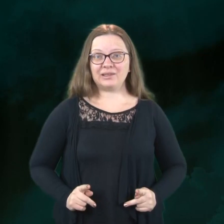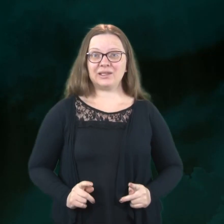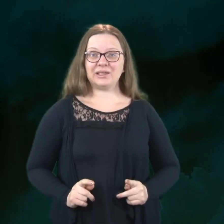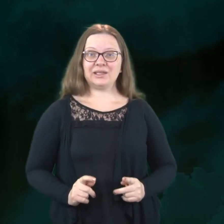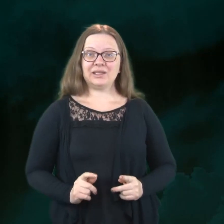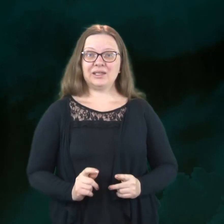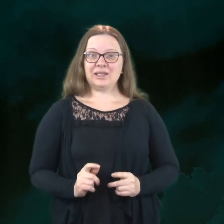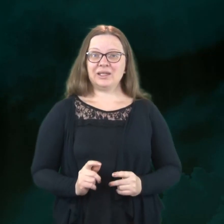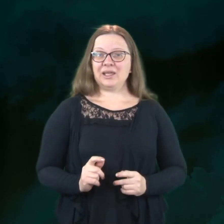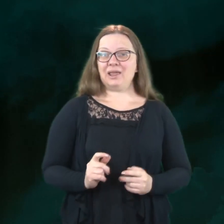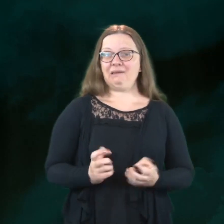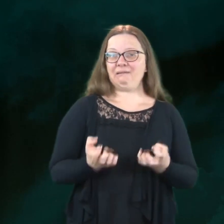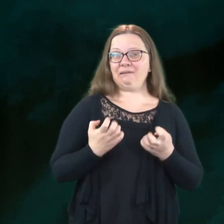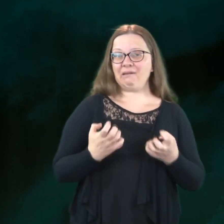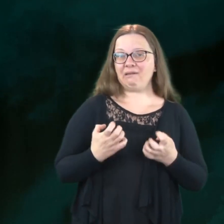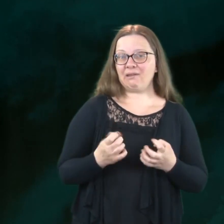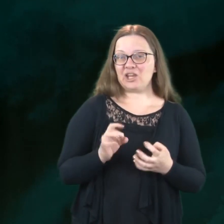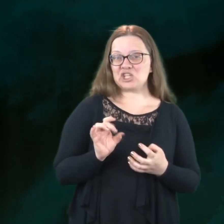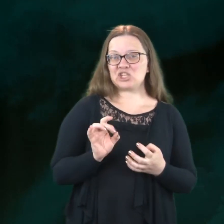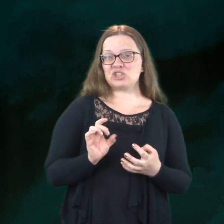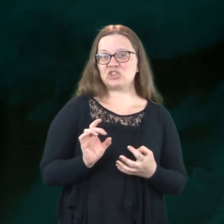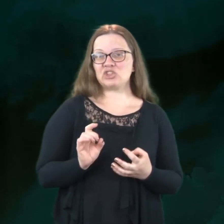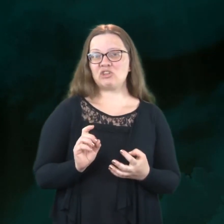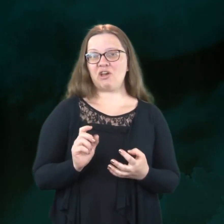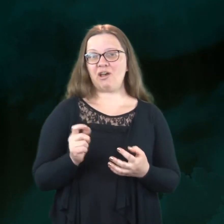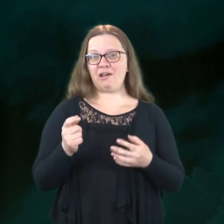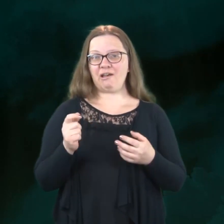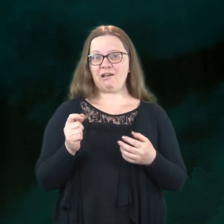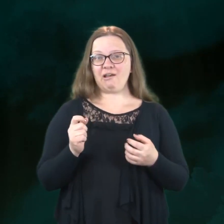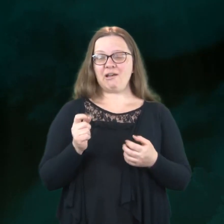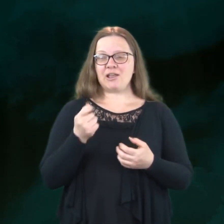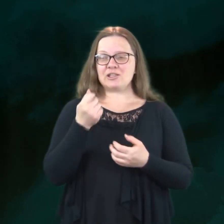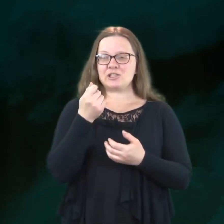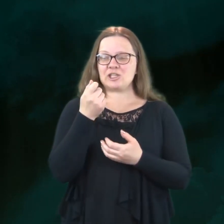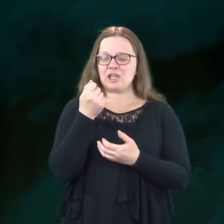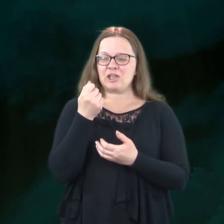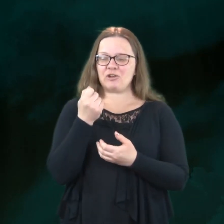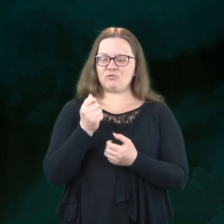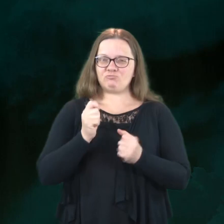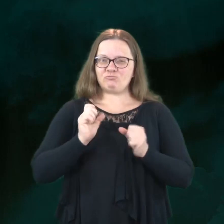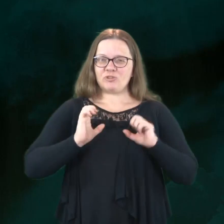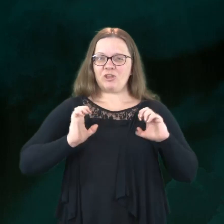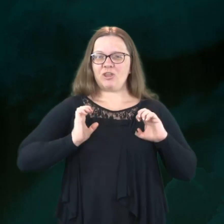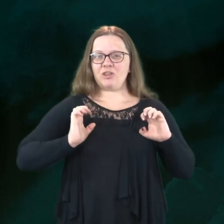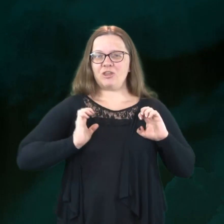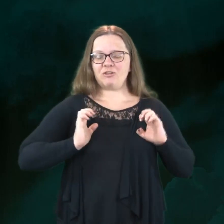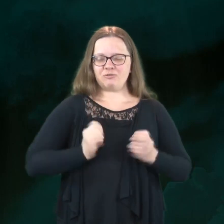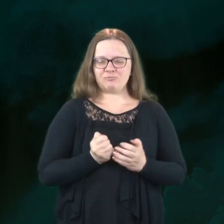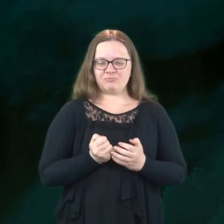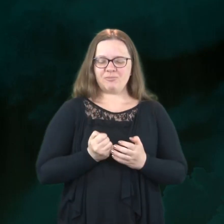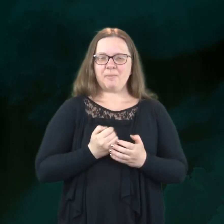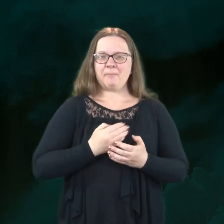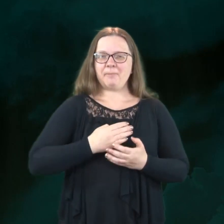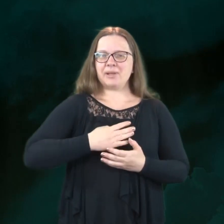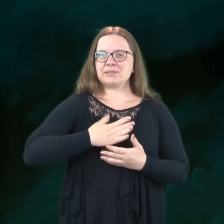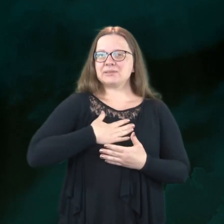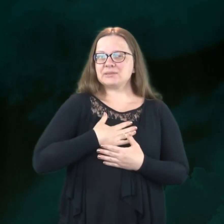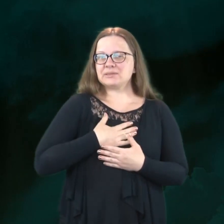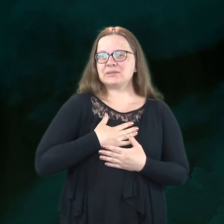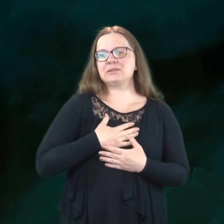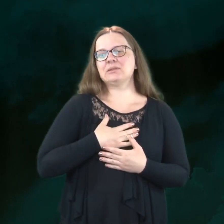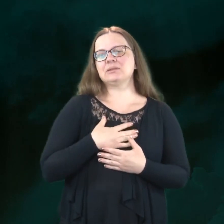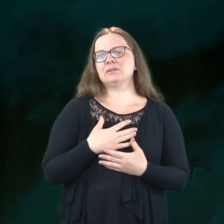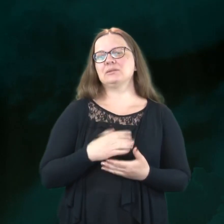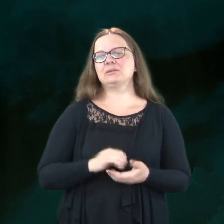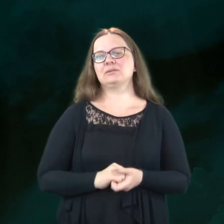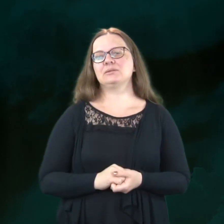si, ele quer se enriquecer, ele quer ganhar benefícios. Ele, então, inventa, né,